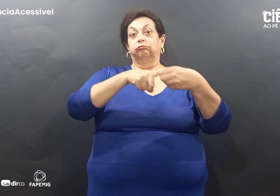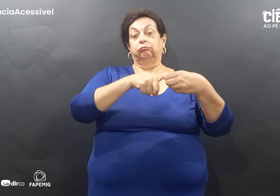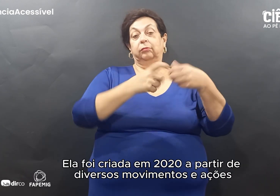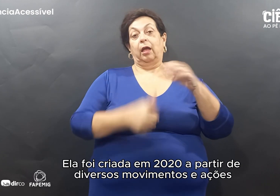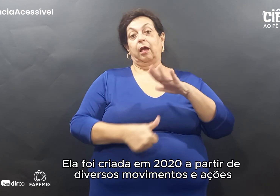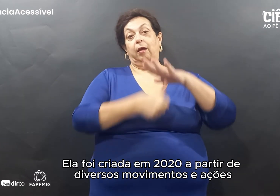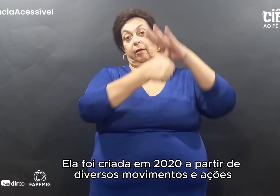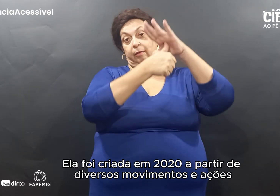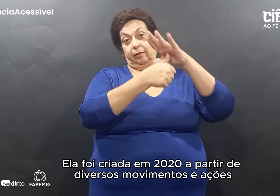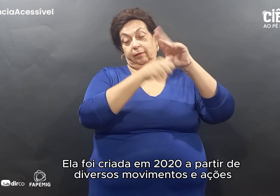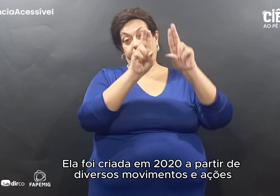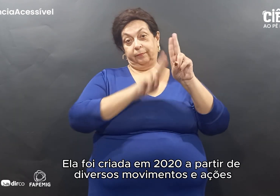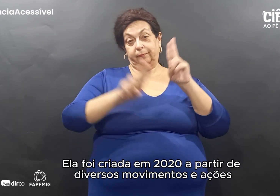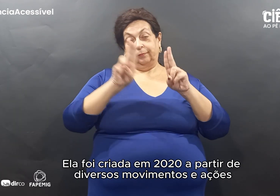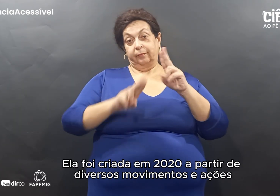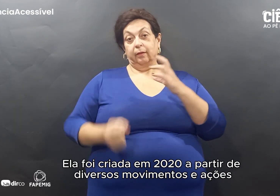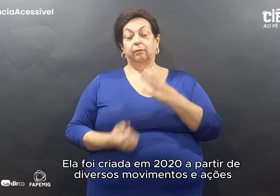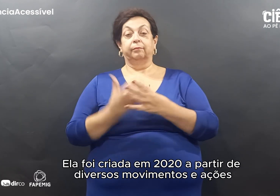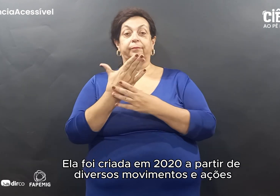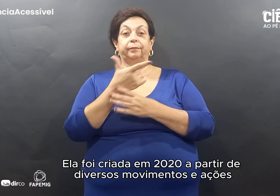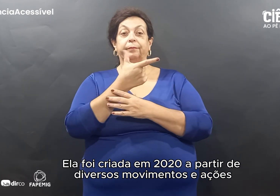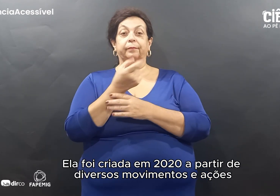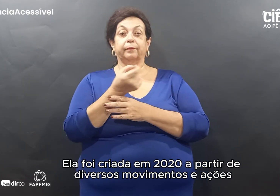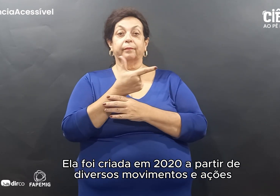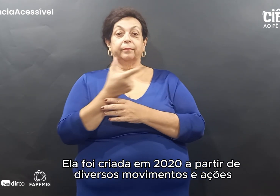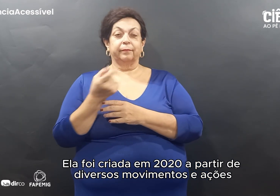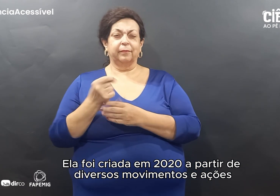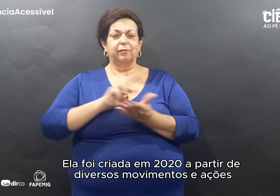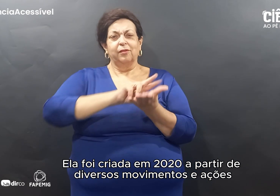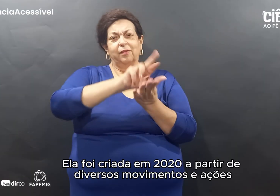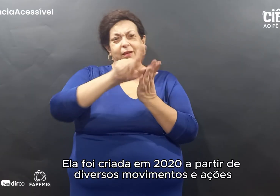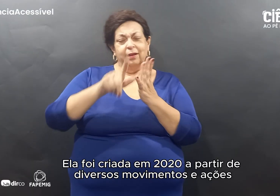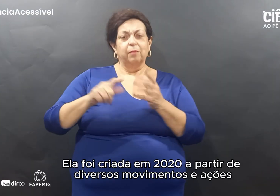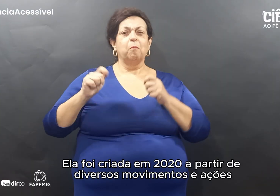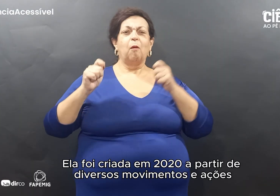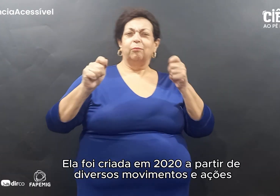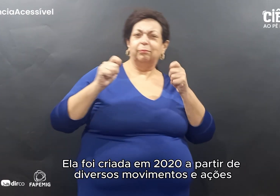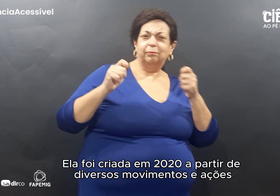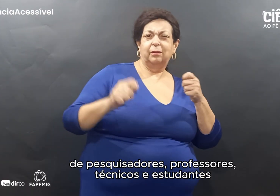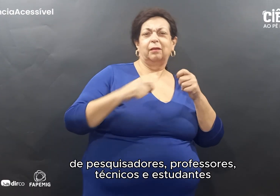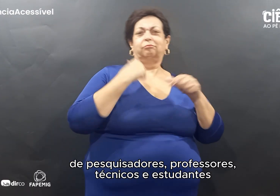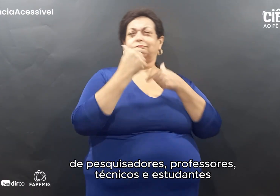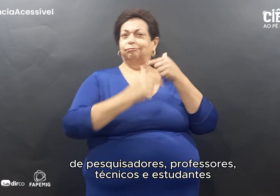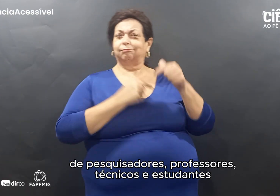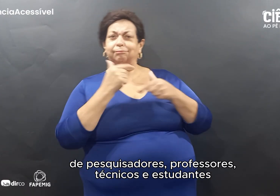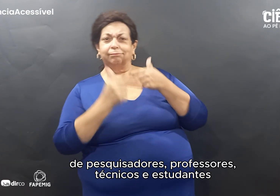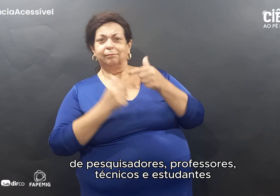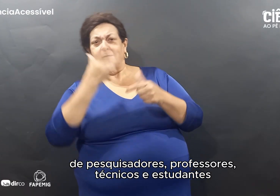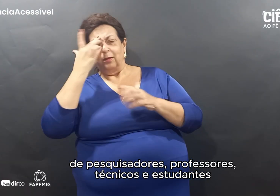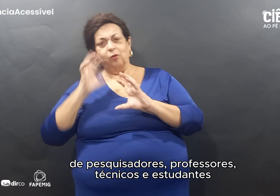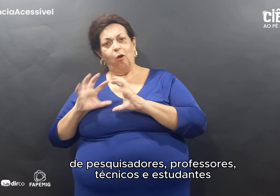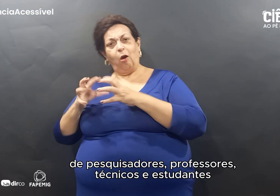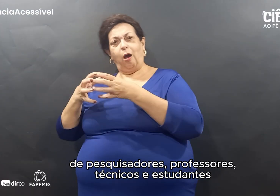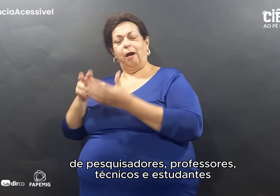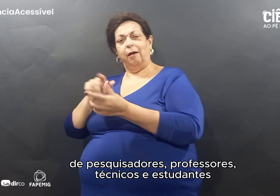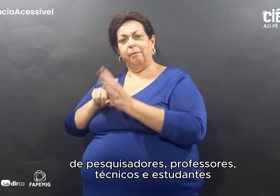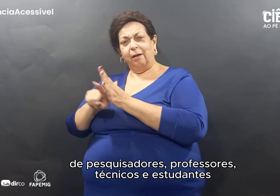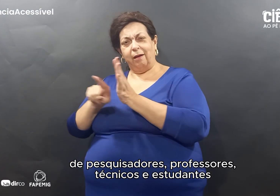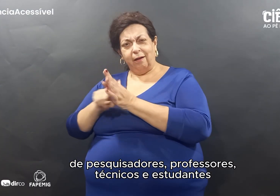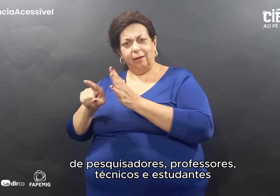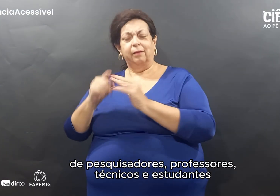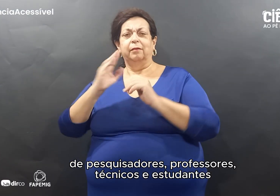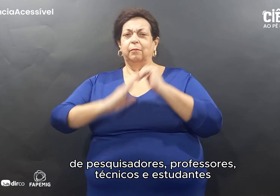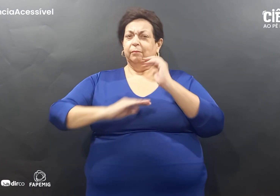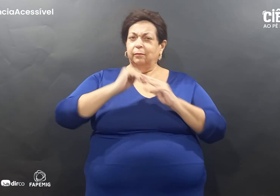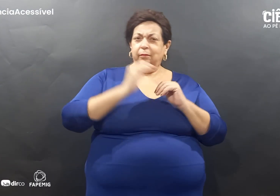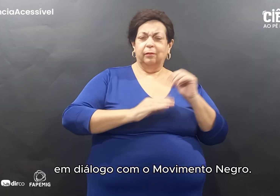UFO. Ela foi criada em 2020 a partir de diversos movimentos e ações de pesquisadores, professores,